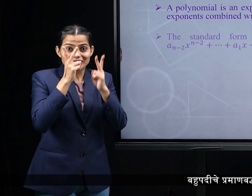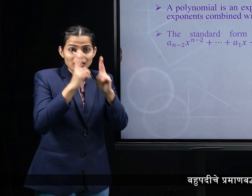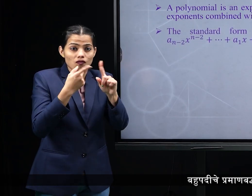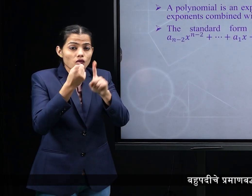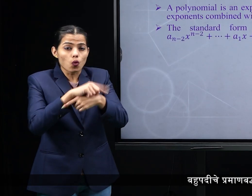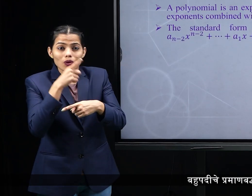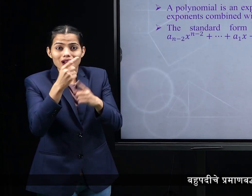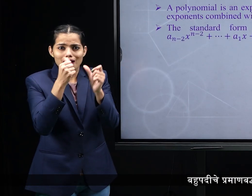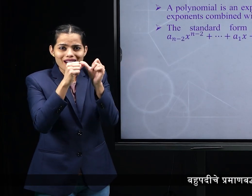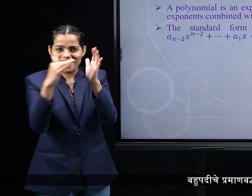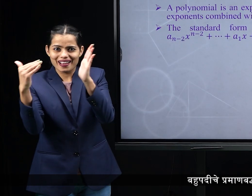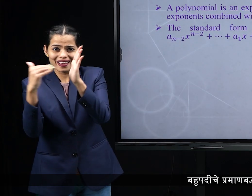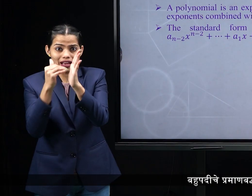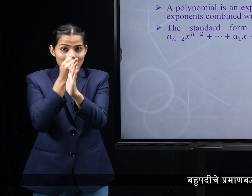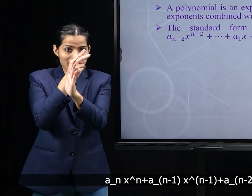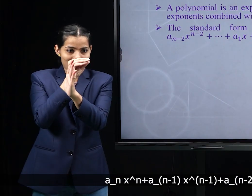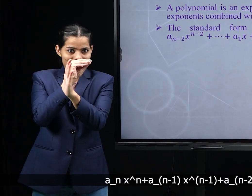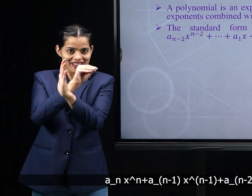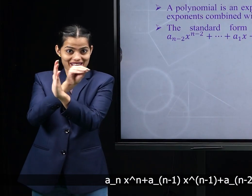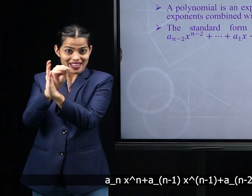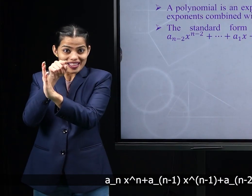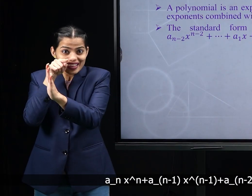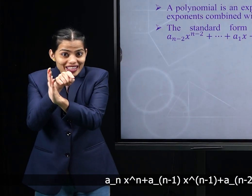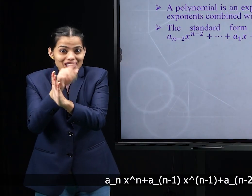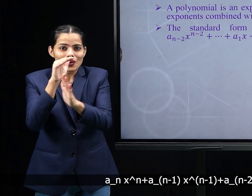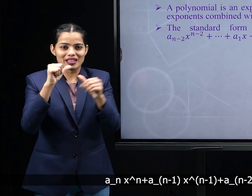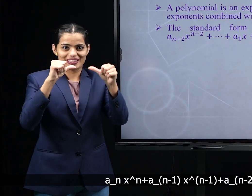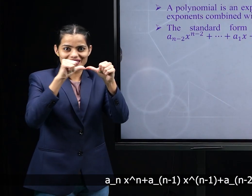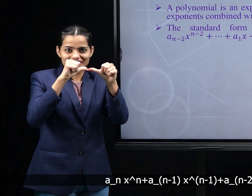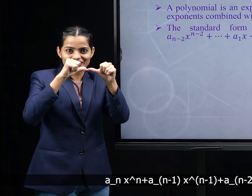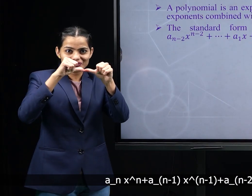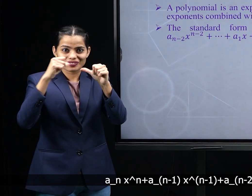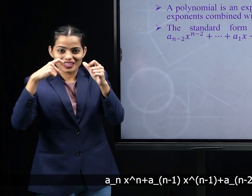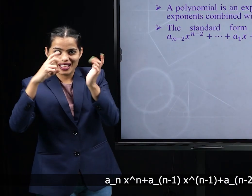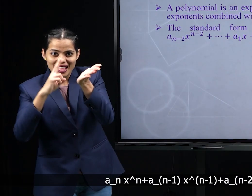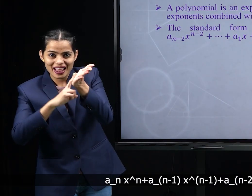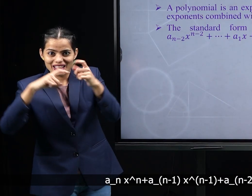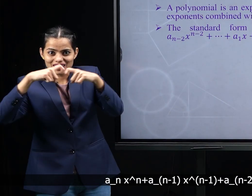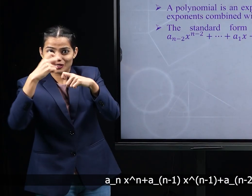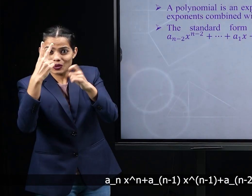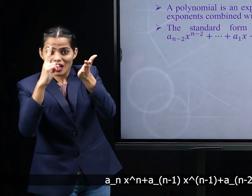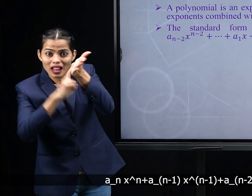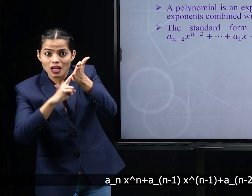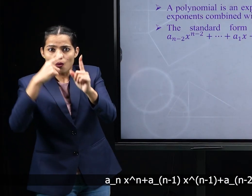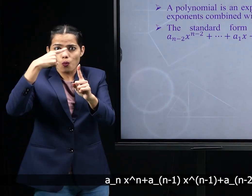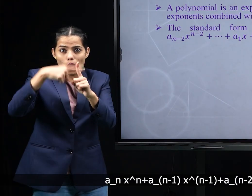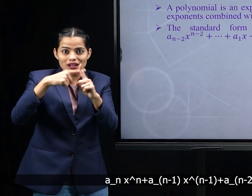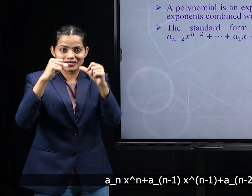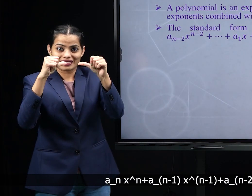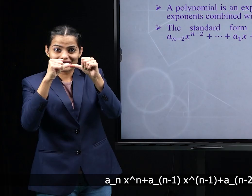बहुपदीचे प्रमाणबद्ध स्वरूप a n x power n plus a minus 1 x power n minus 1 plus a